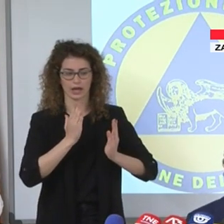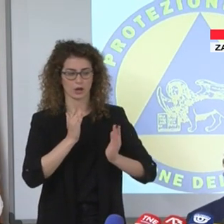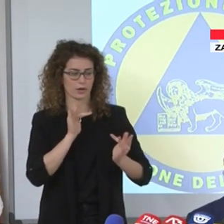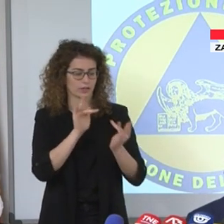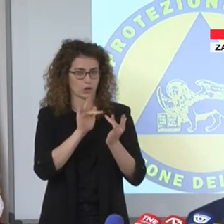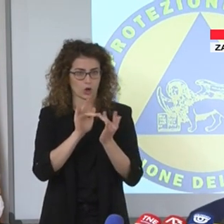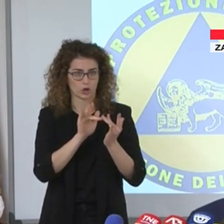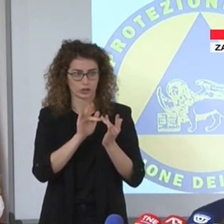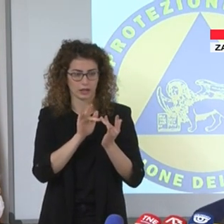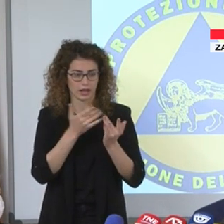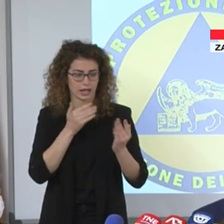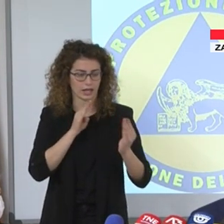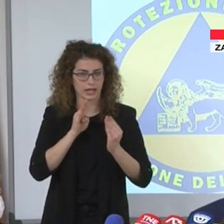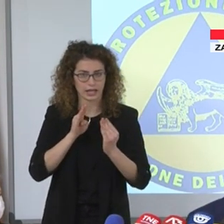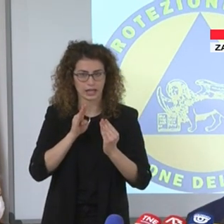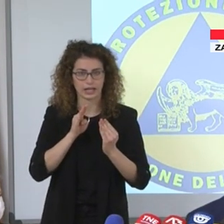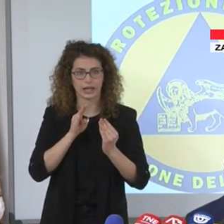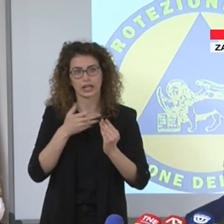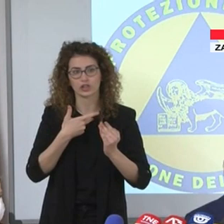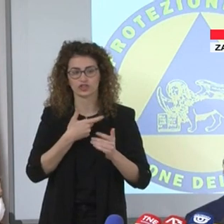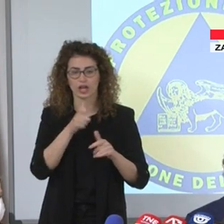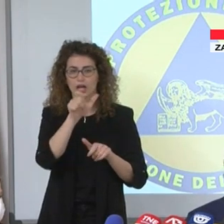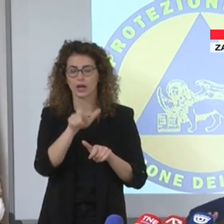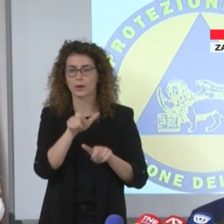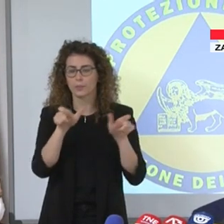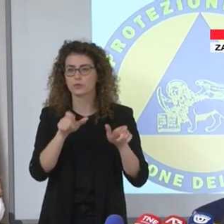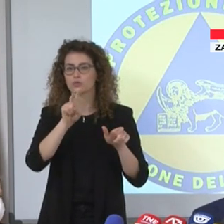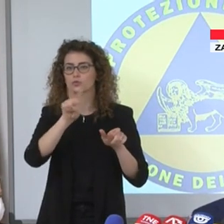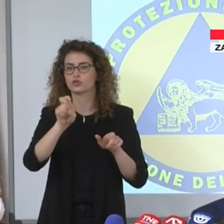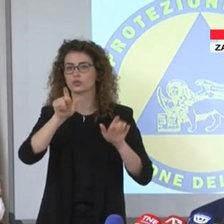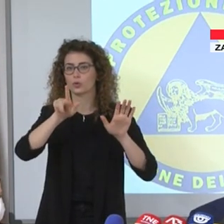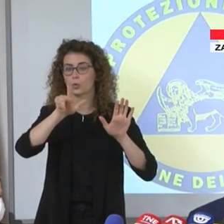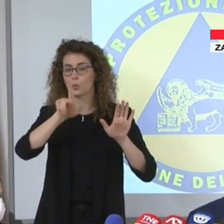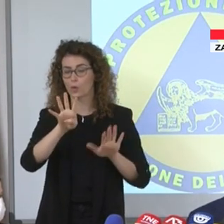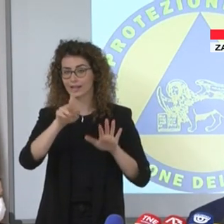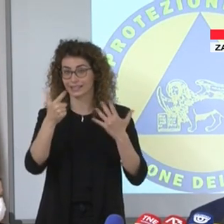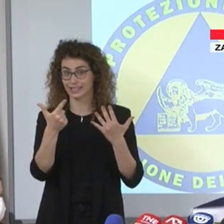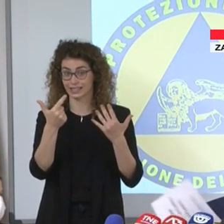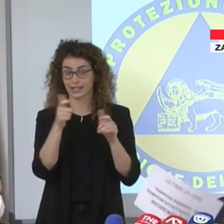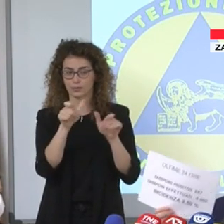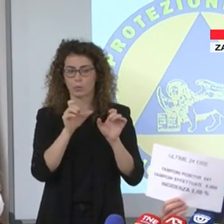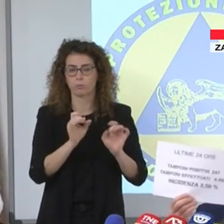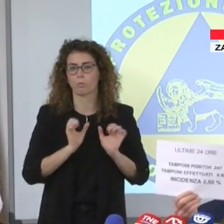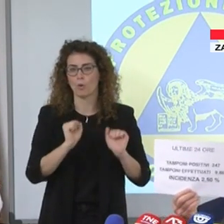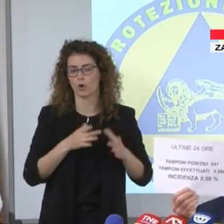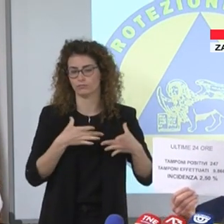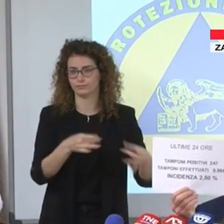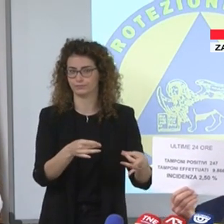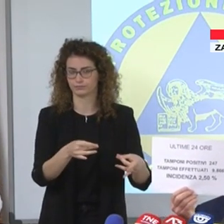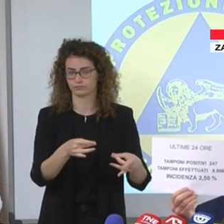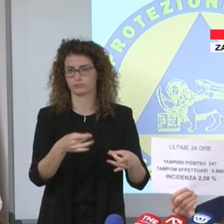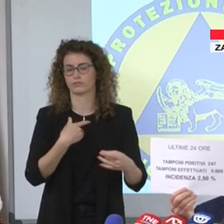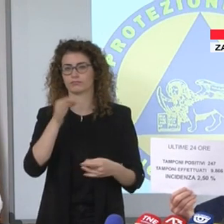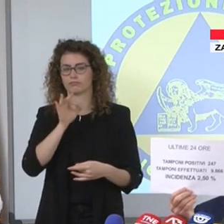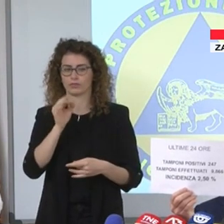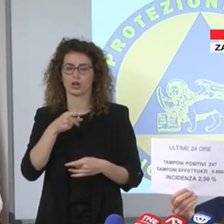ravvicinati, sono 247 infettanti. Possibilmente infettanti, dovremmo dire. Ovviamente